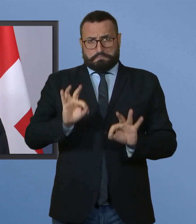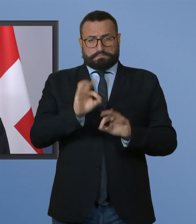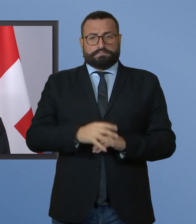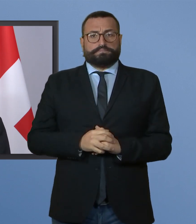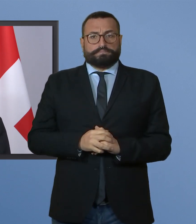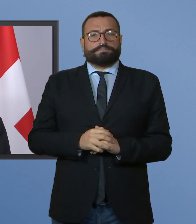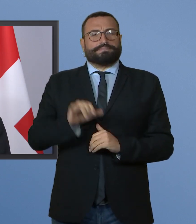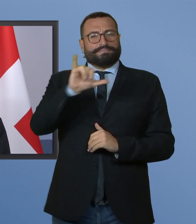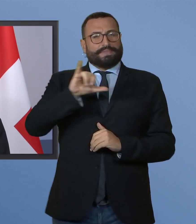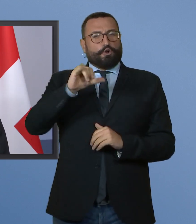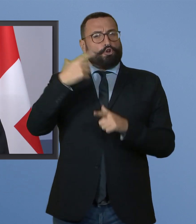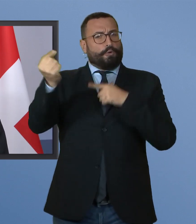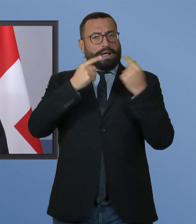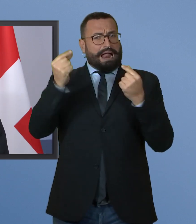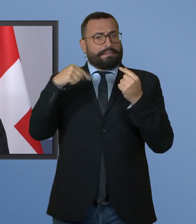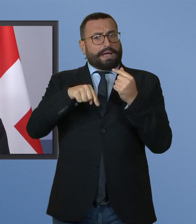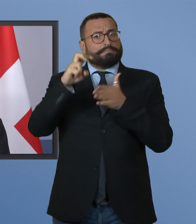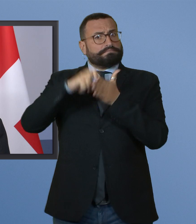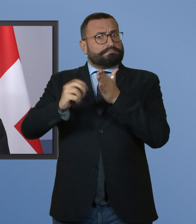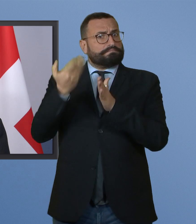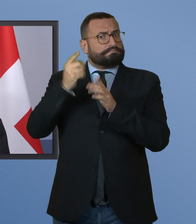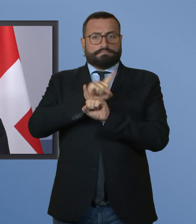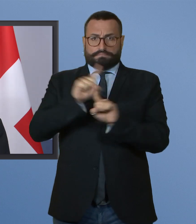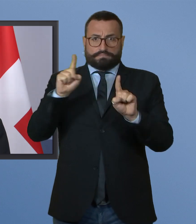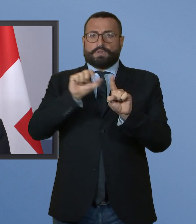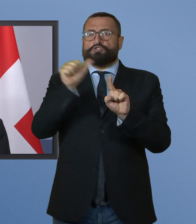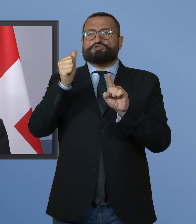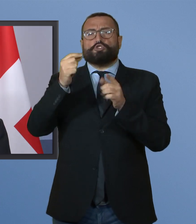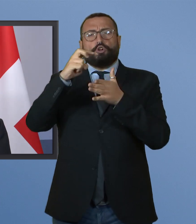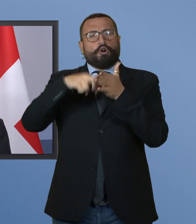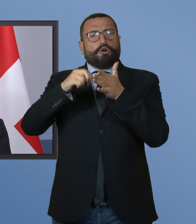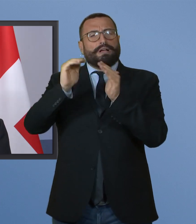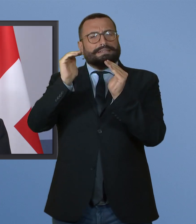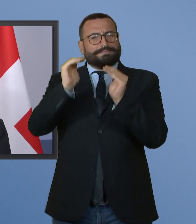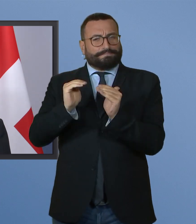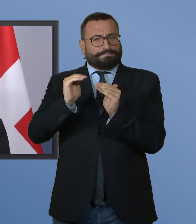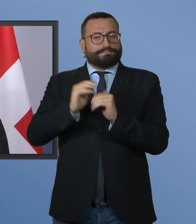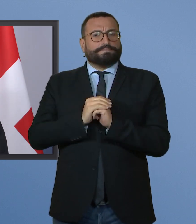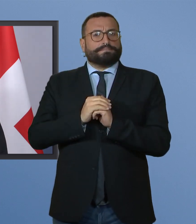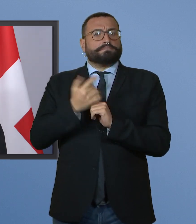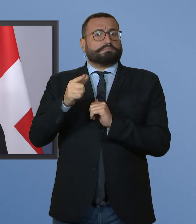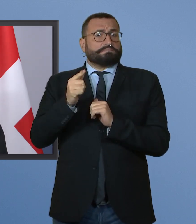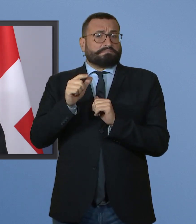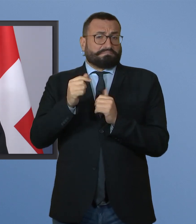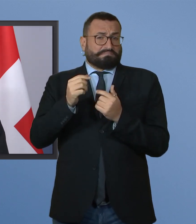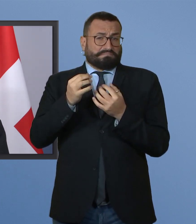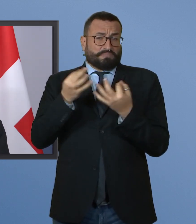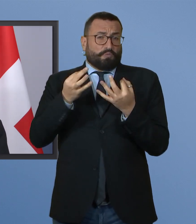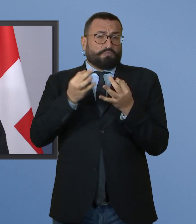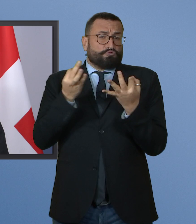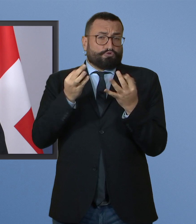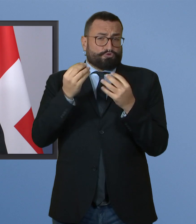sull'olio di palma non abbiamo eliminato i dazi abbiamo soltanto ridotti moderatamente e solo per un quantitativo ben